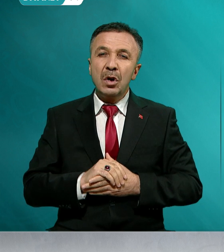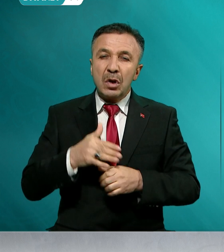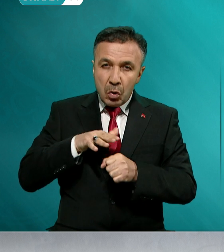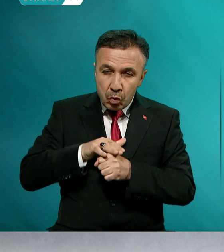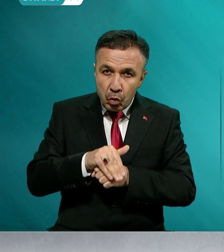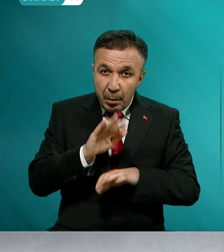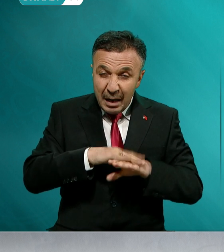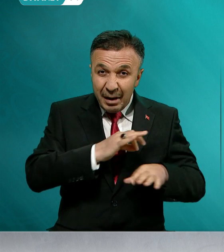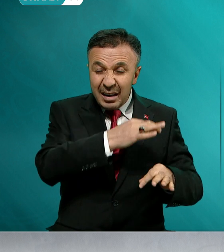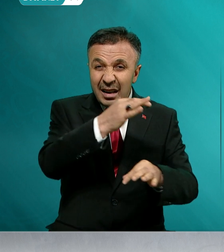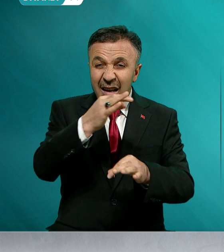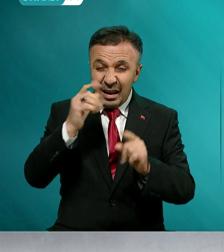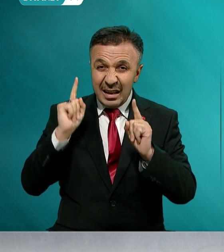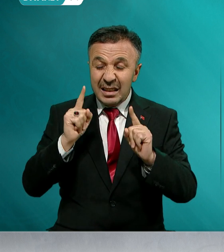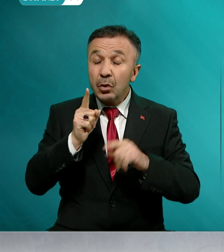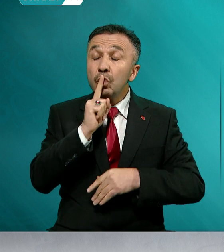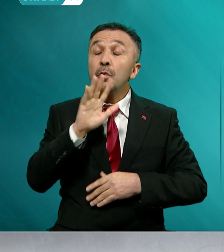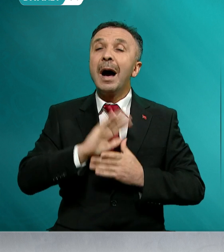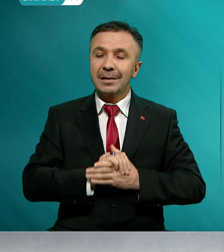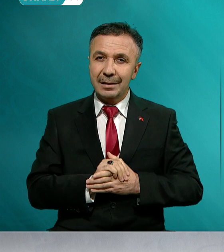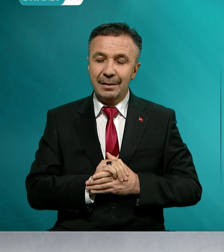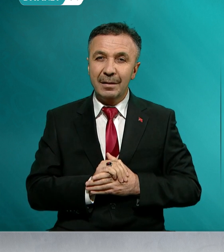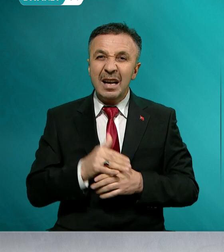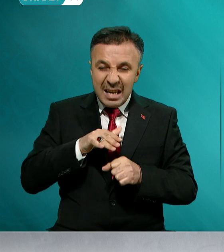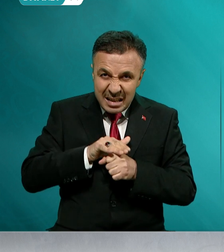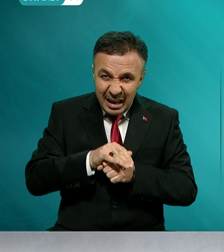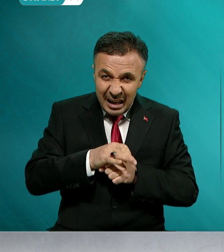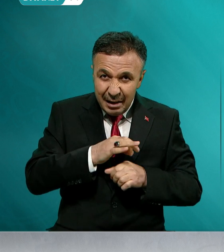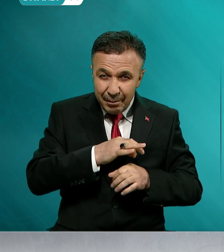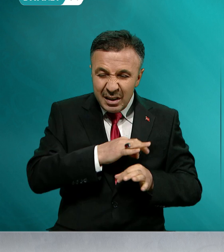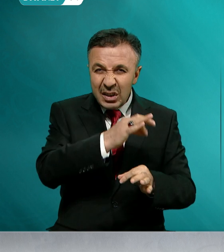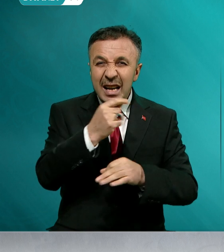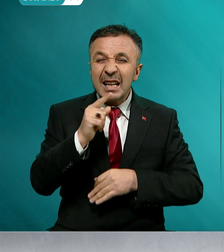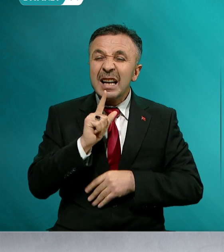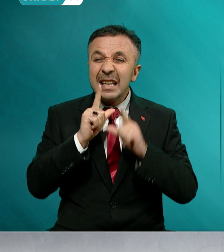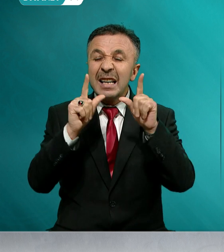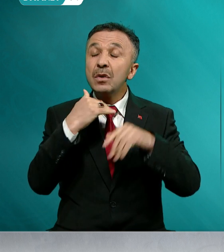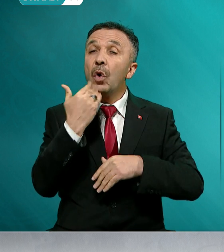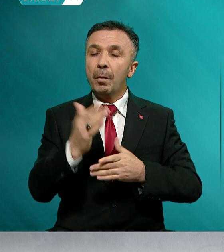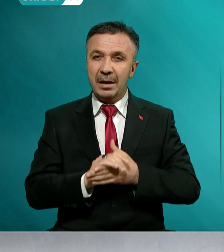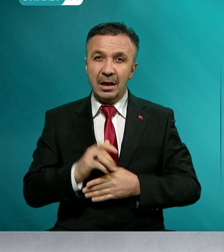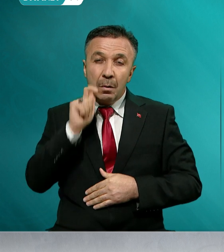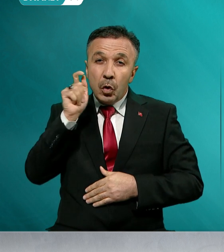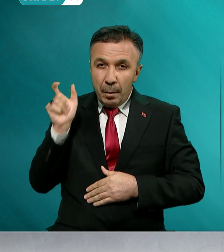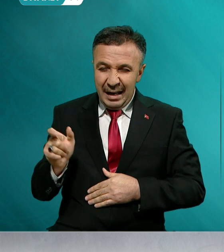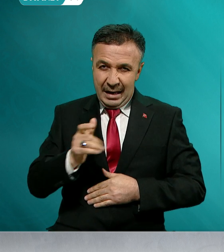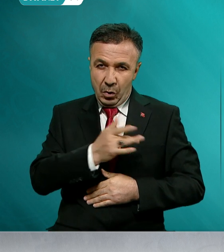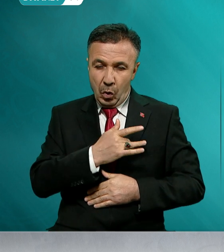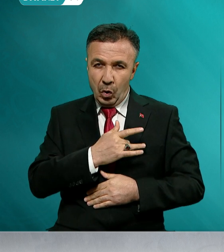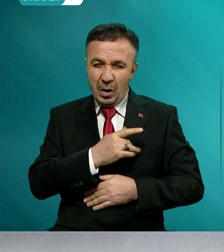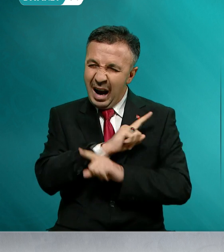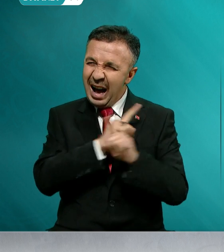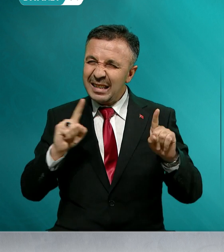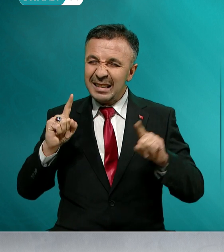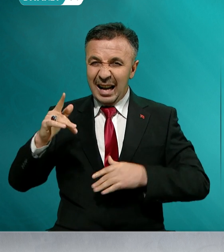susmaz zalimin sesi olmaz müminin gönlünü asla zulme